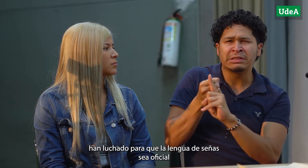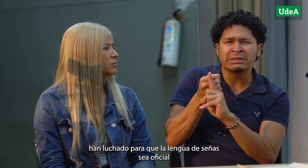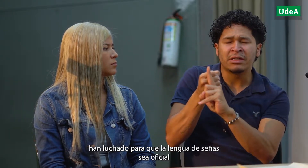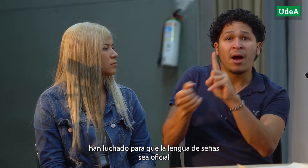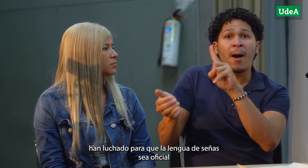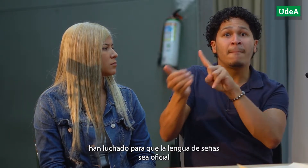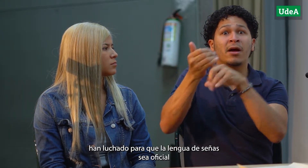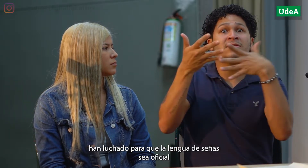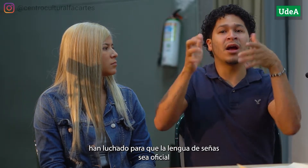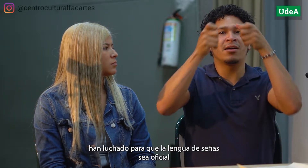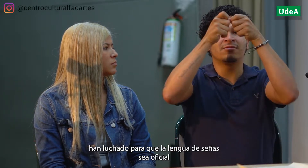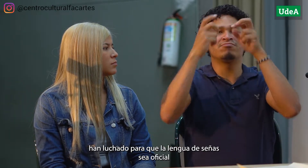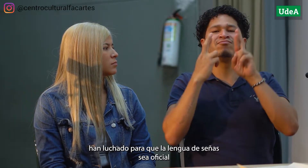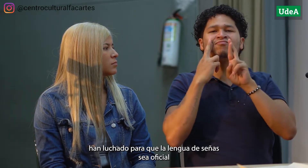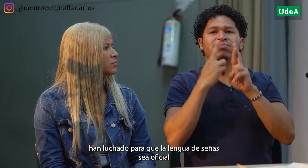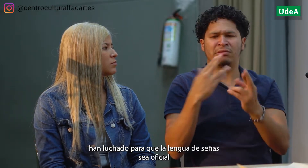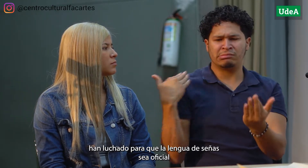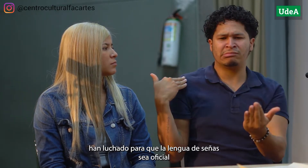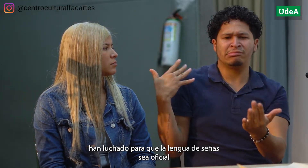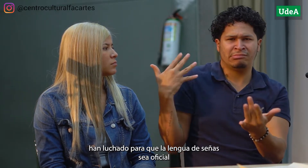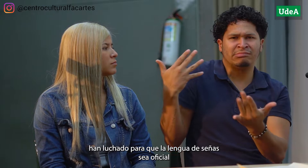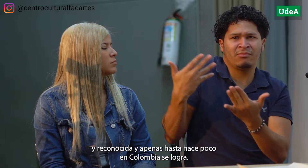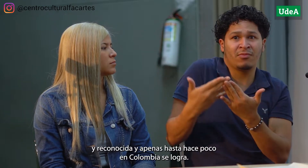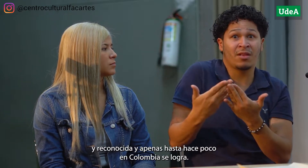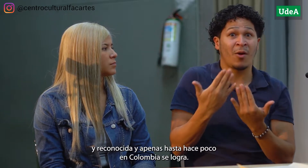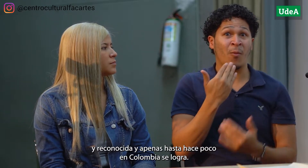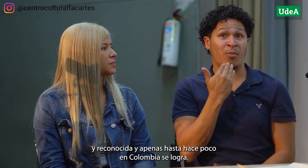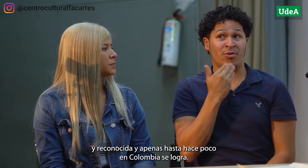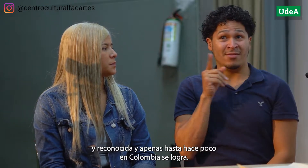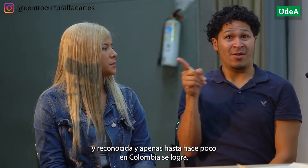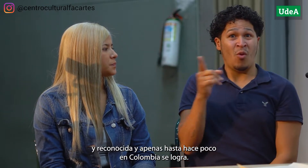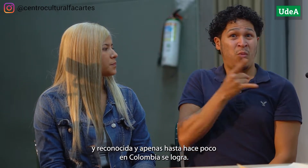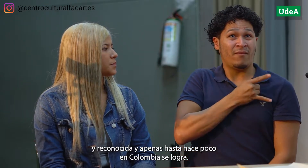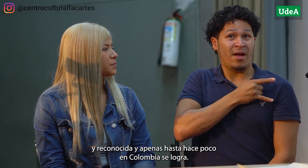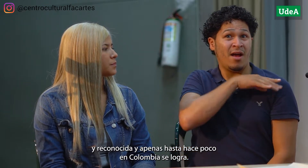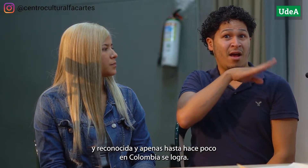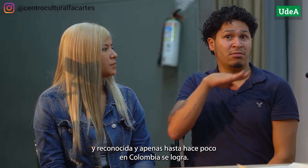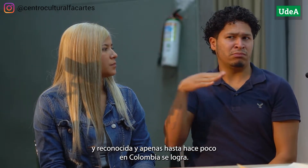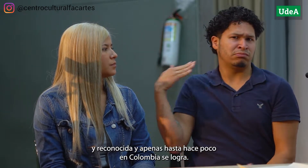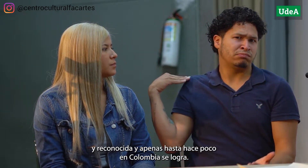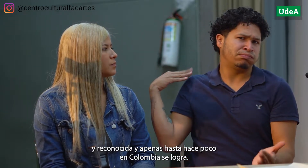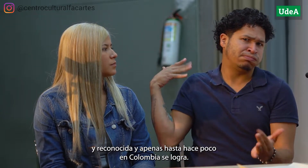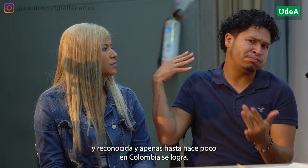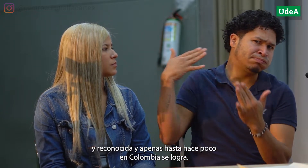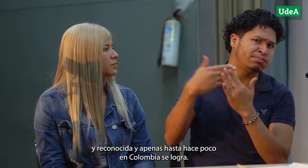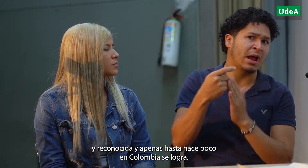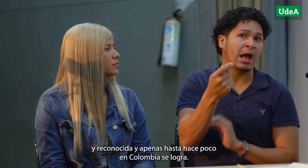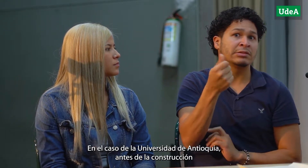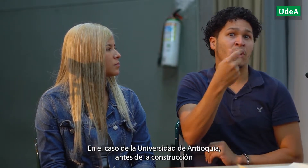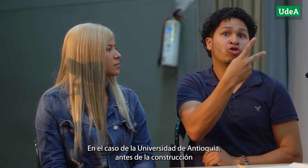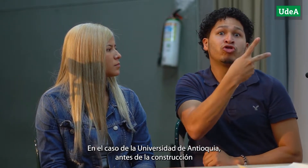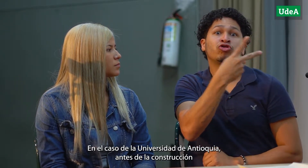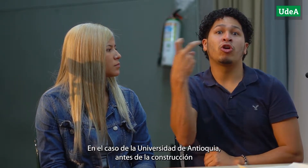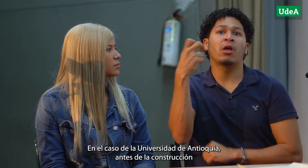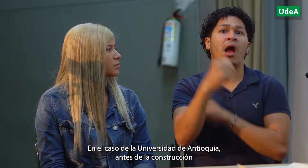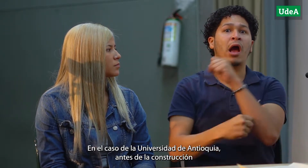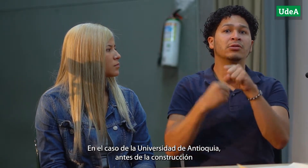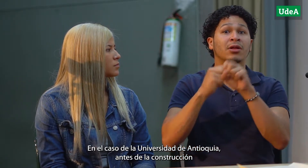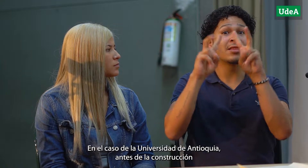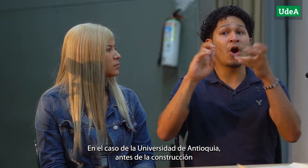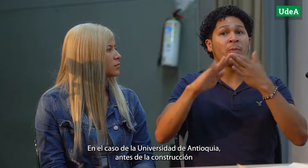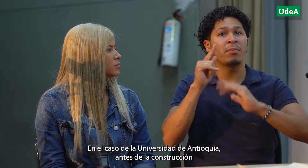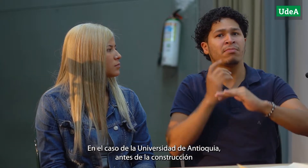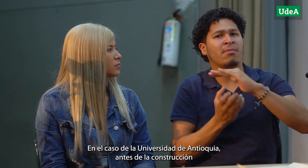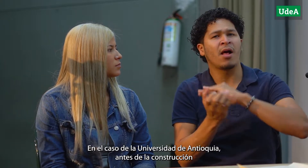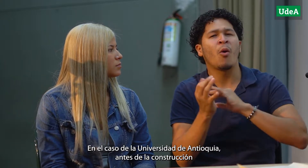han luchado para que la lengua de señas sea oficial y reconocida, y apenas hasta hace poco en Colombia se logra. En el caso